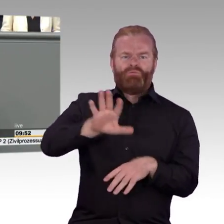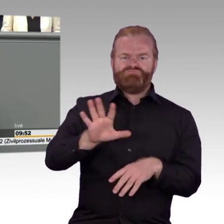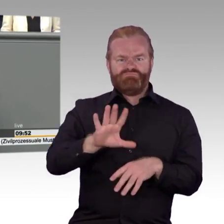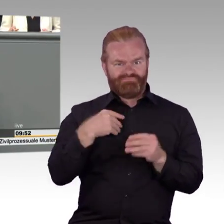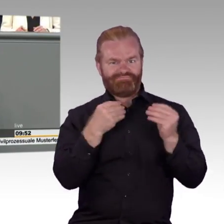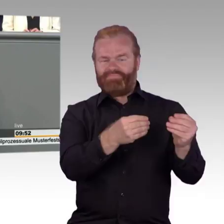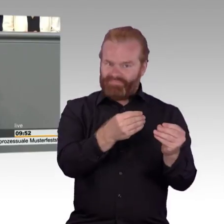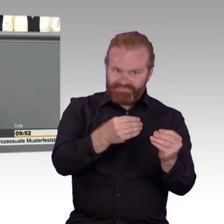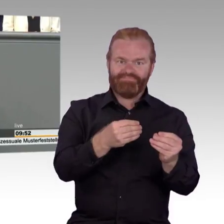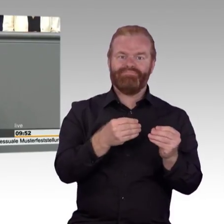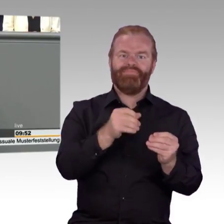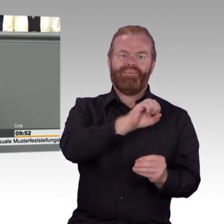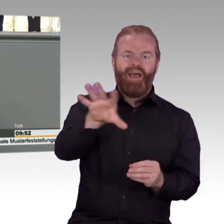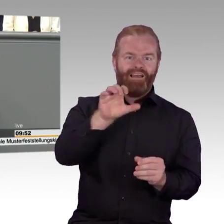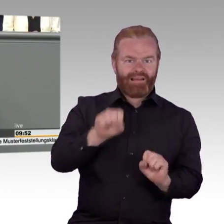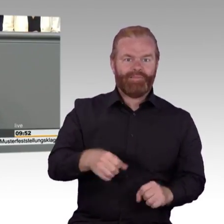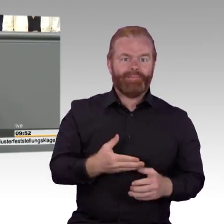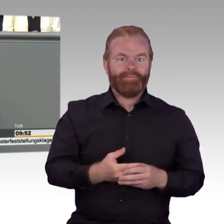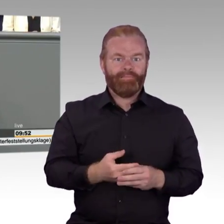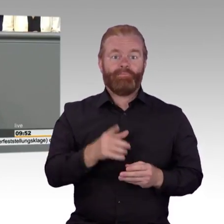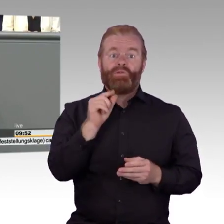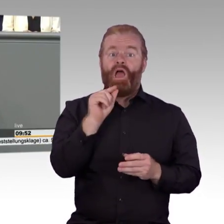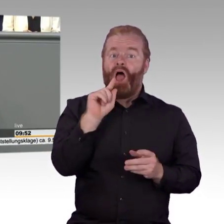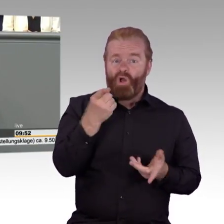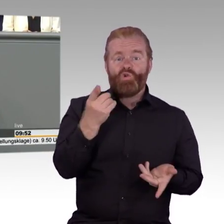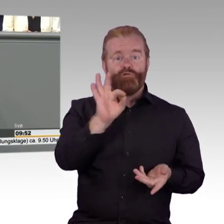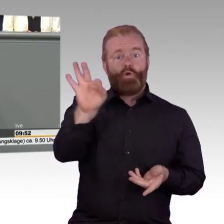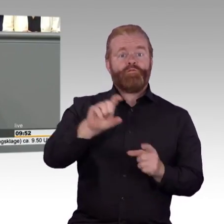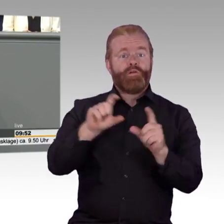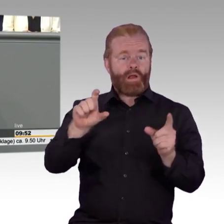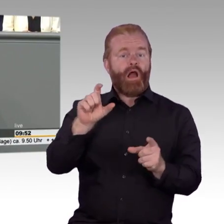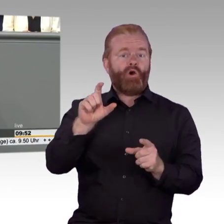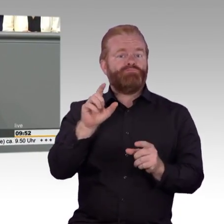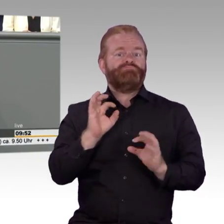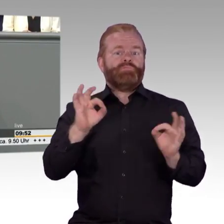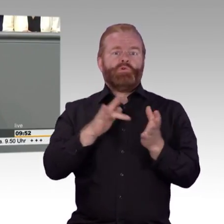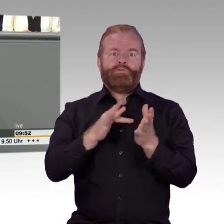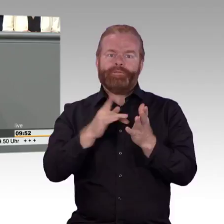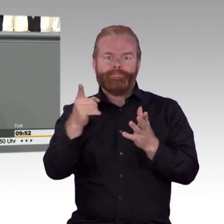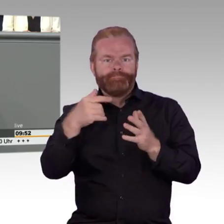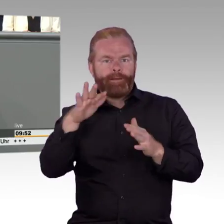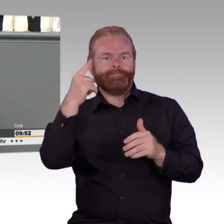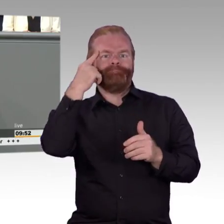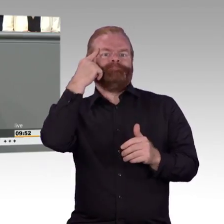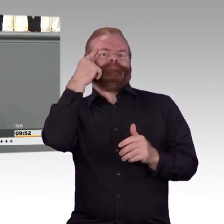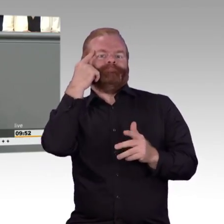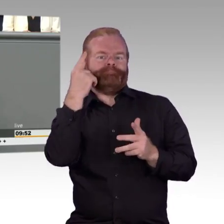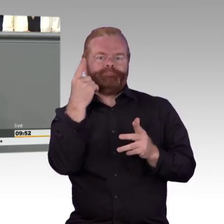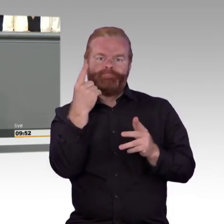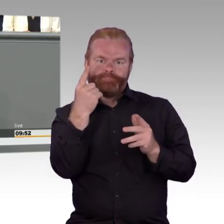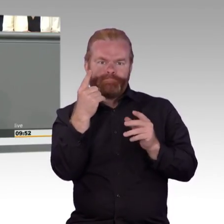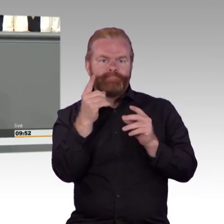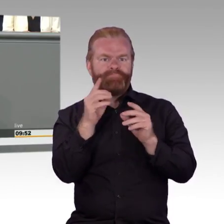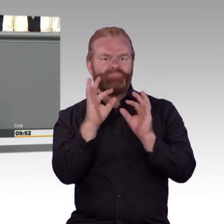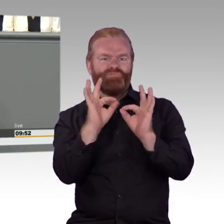im Interesse der Zivilrechtspflege, weil die Bündelung von Verfahren die Justiz selbst entlastet. Es ist